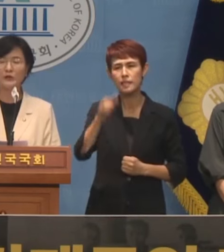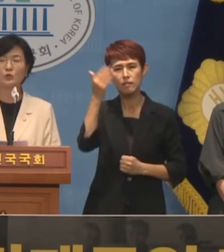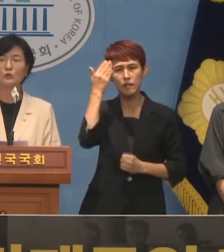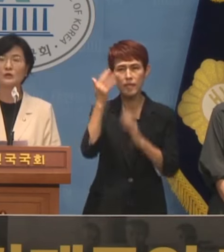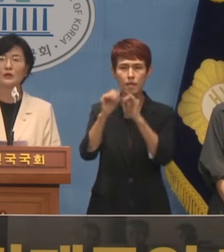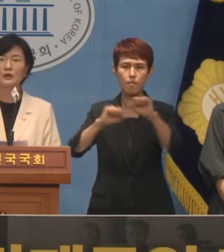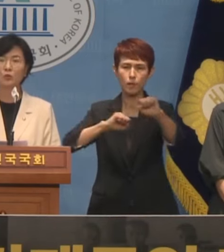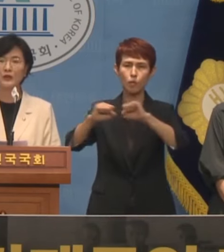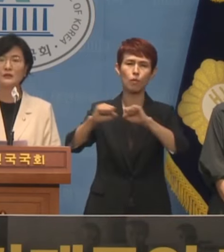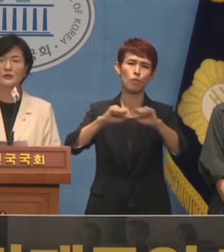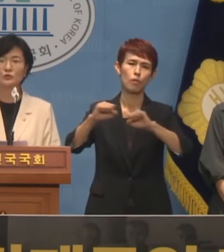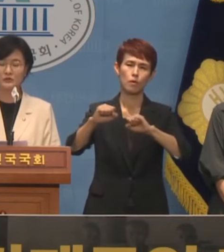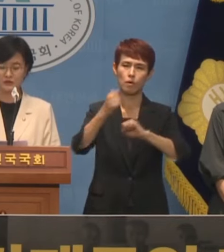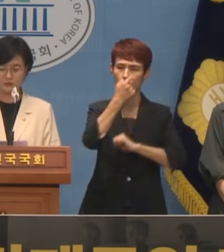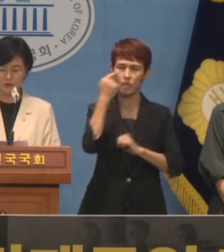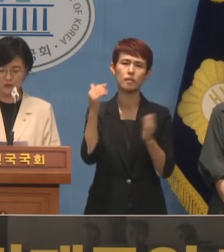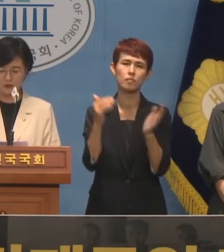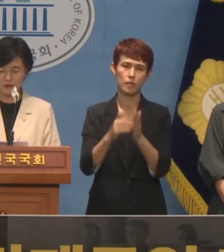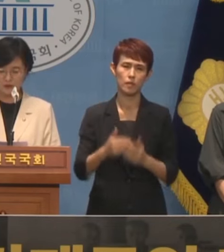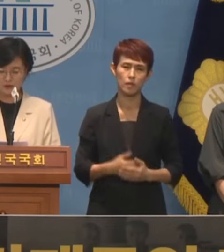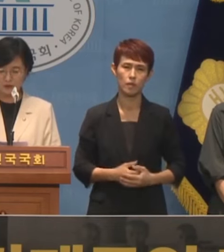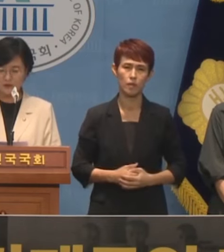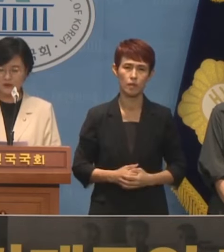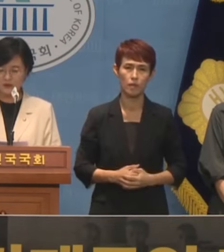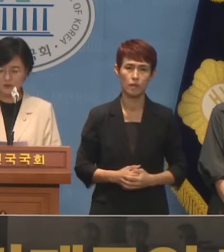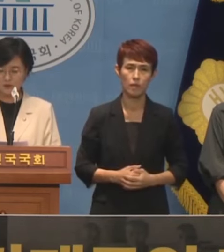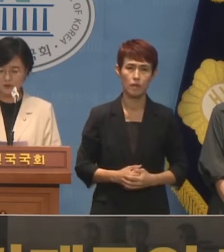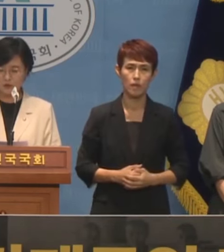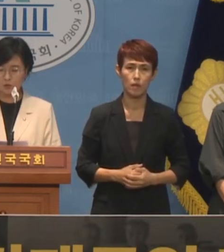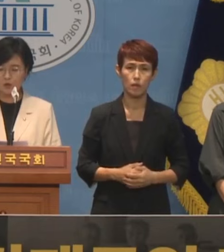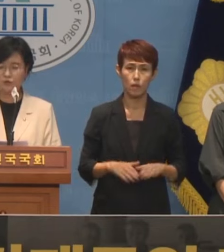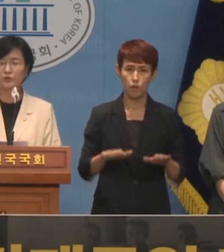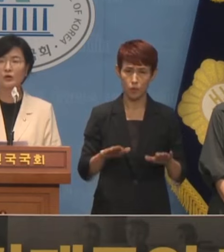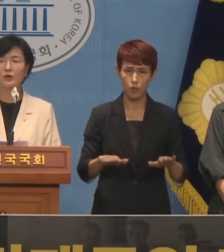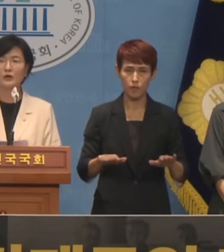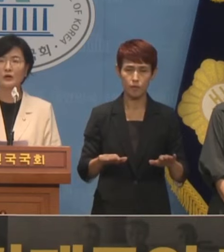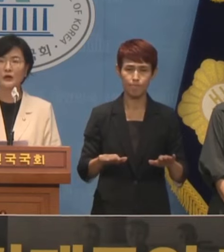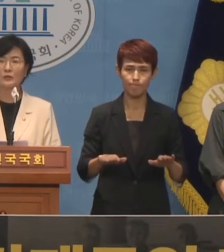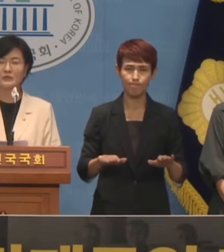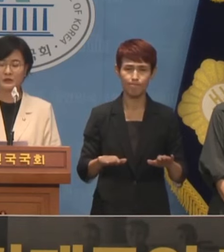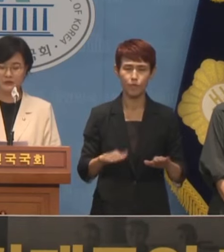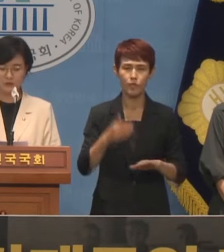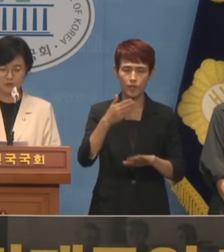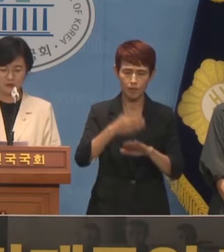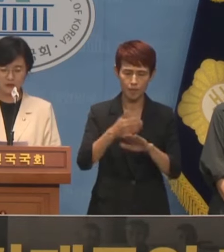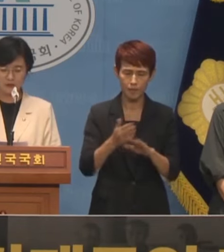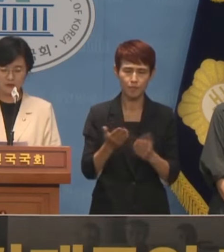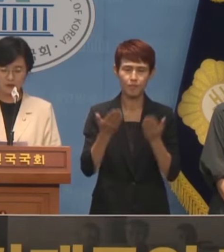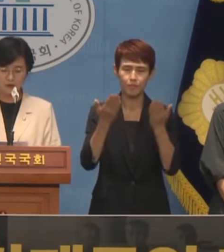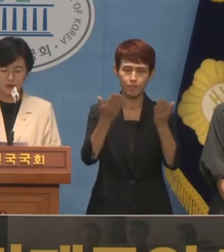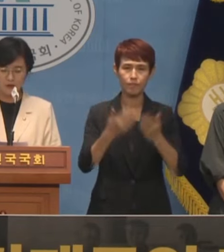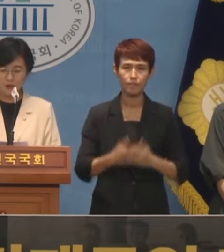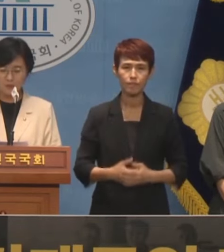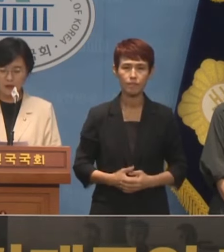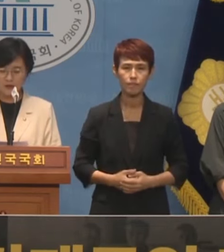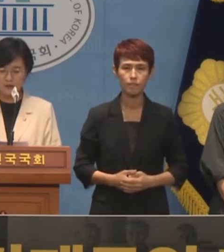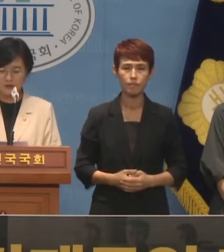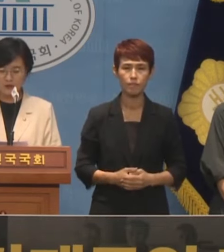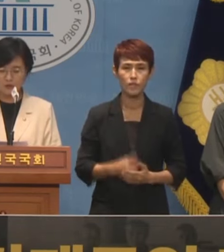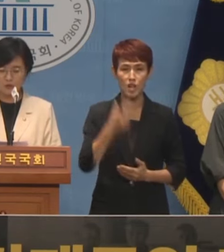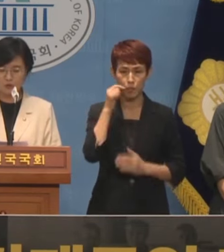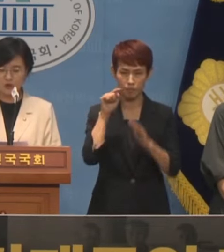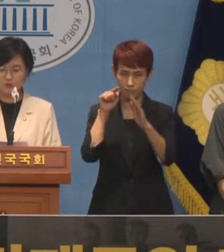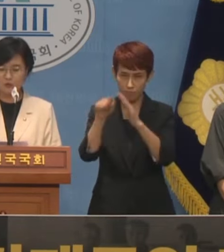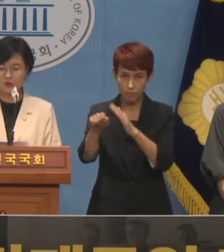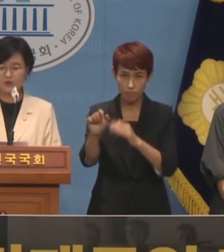분들의 활동을 확인할 수 있었습니다이 자리를 빌려 고개 숙여 감사를 드립니다 이번 방위를